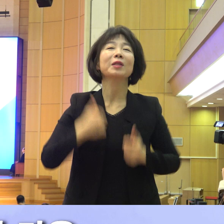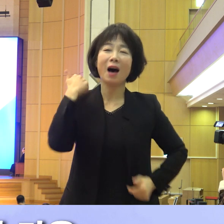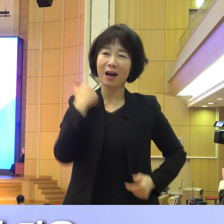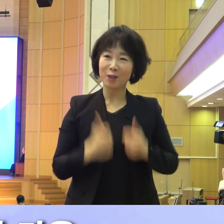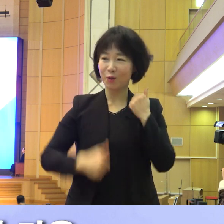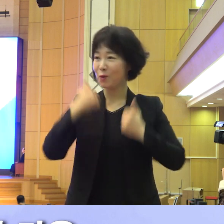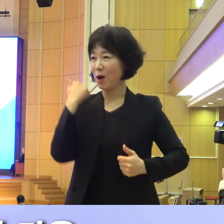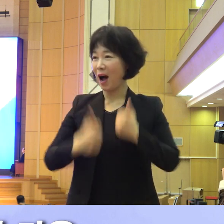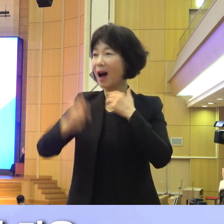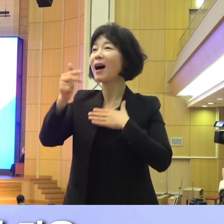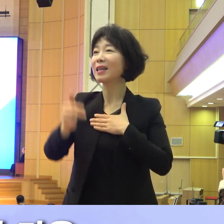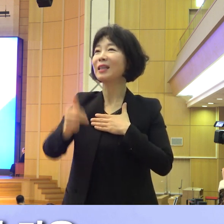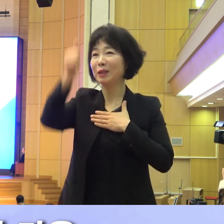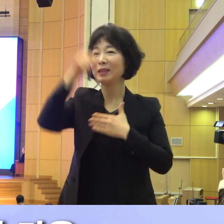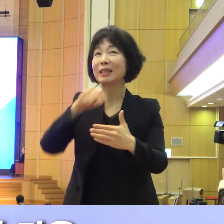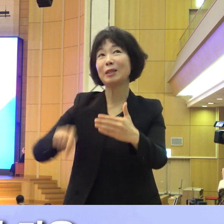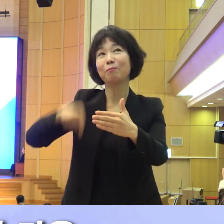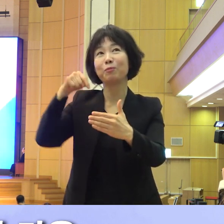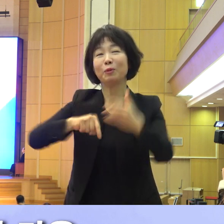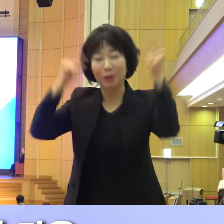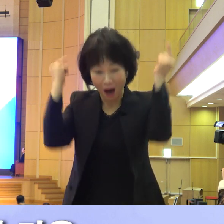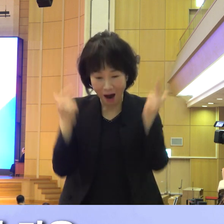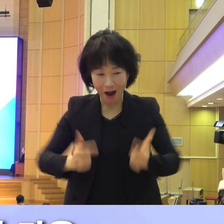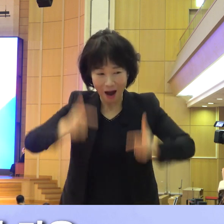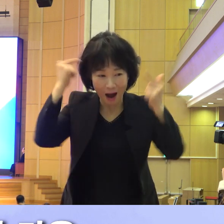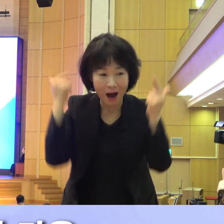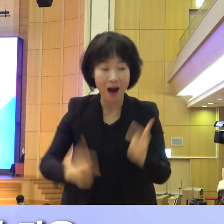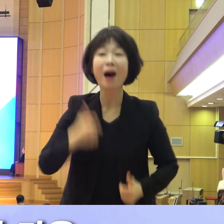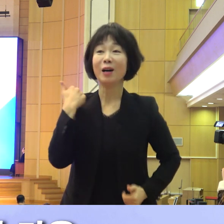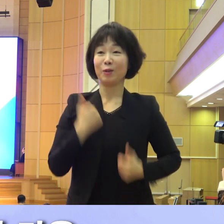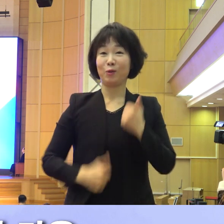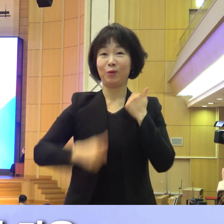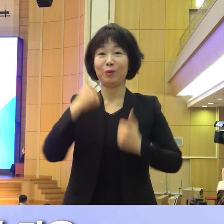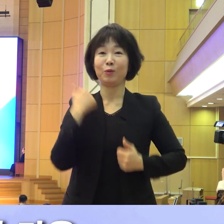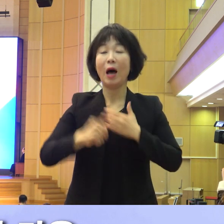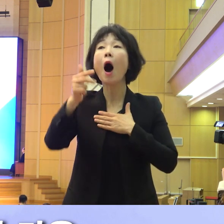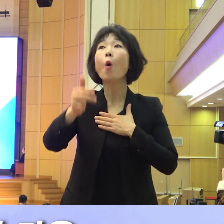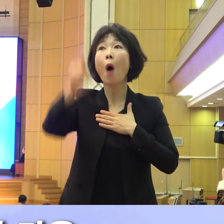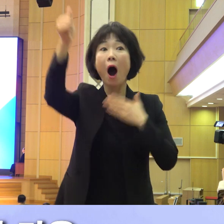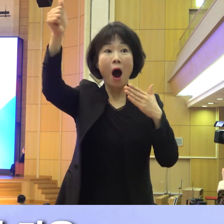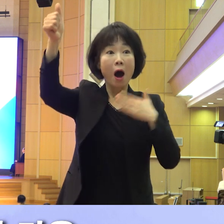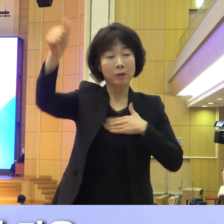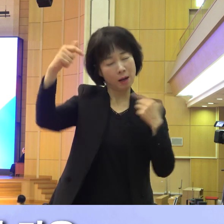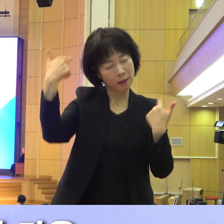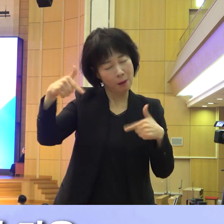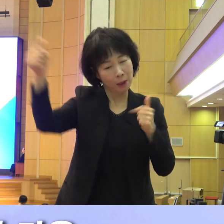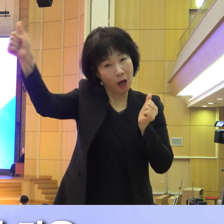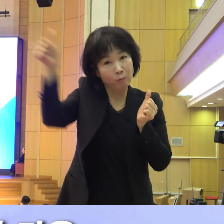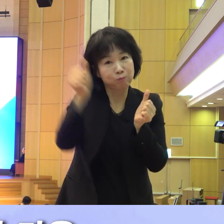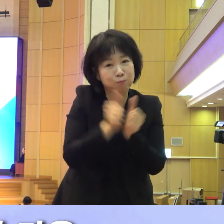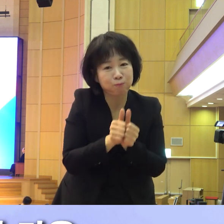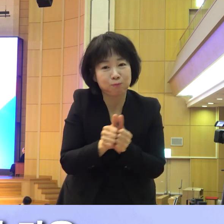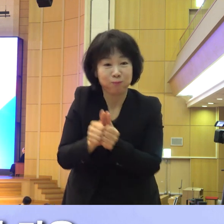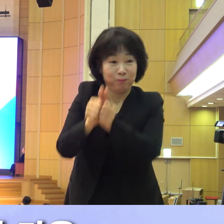기쁘다. 나 주와 늘 기쁘다. 주 나와 늘